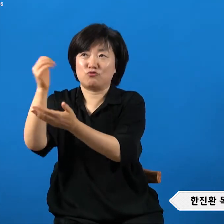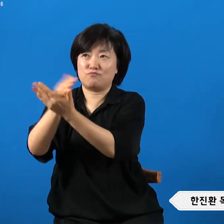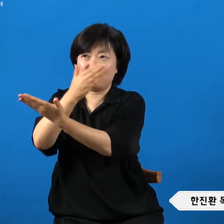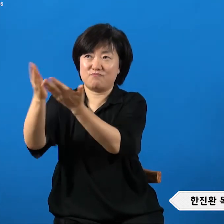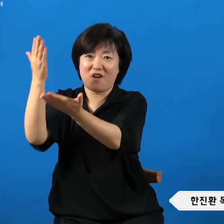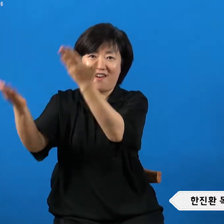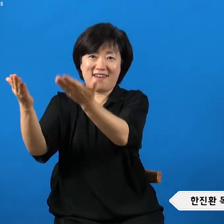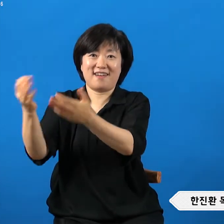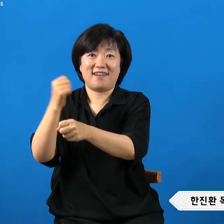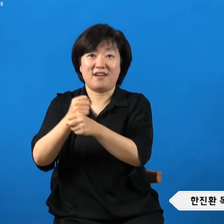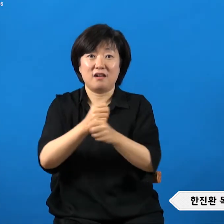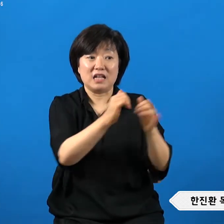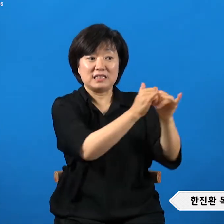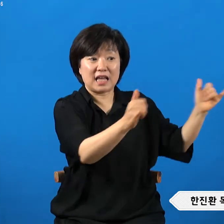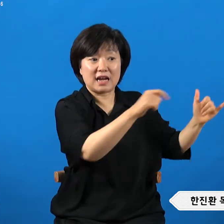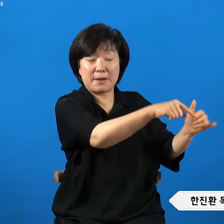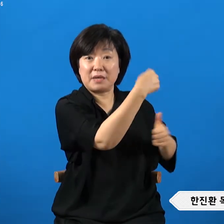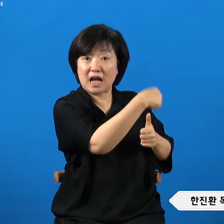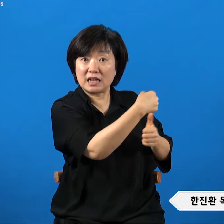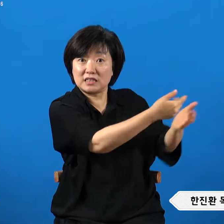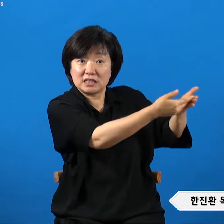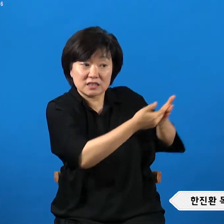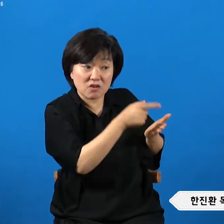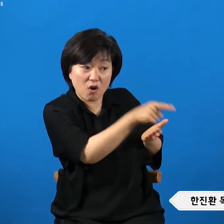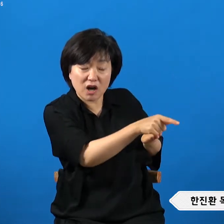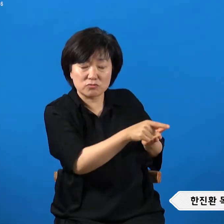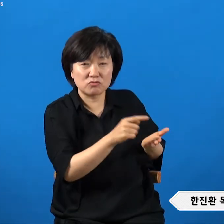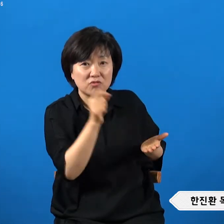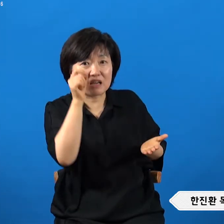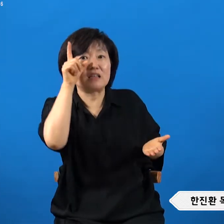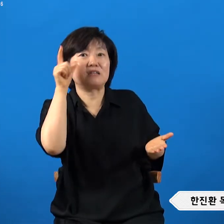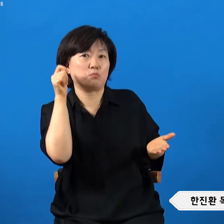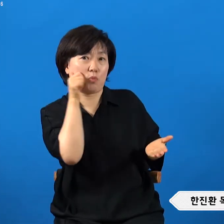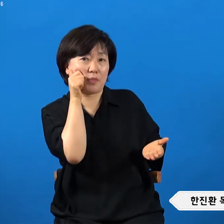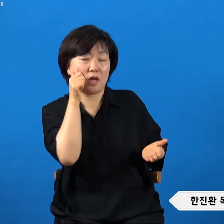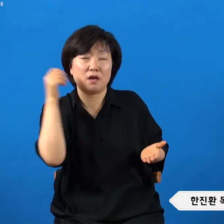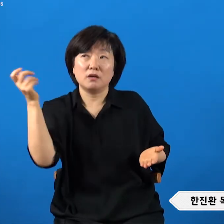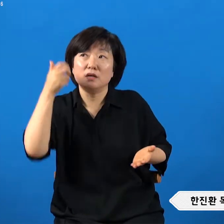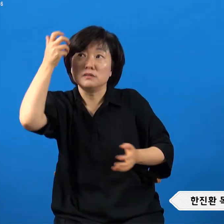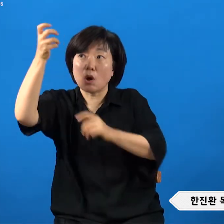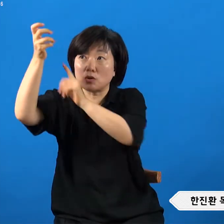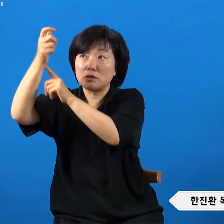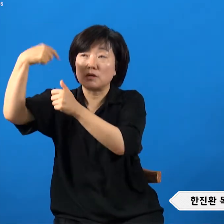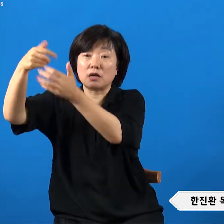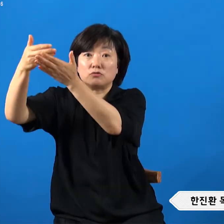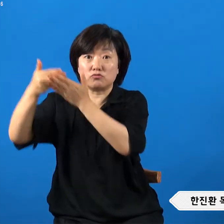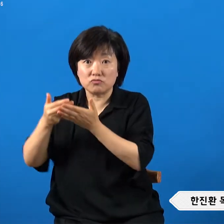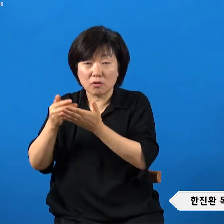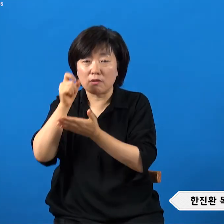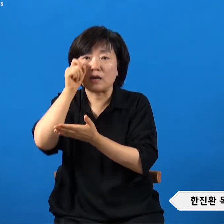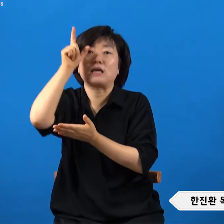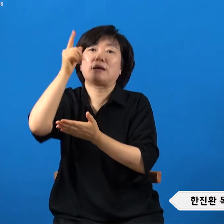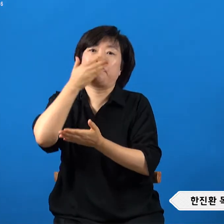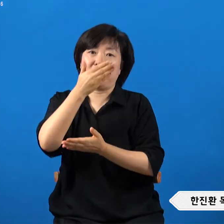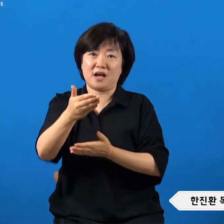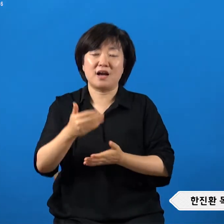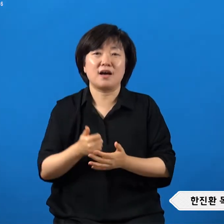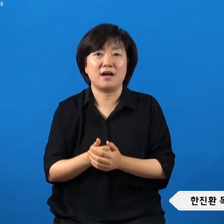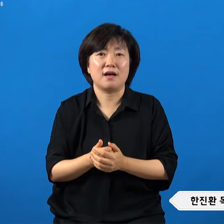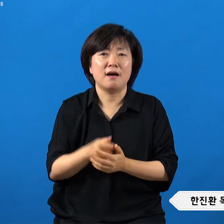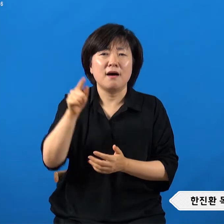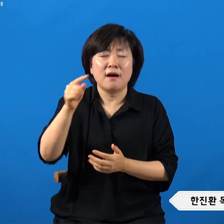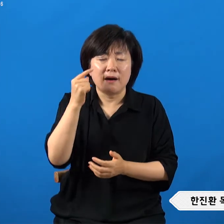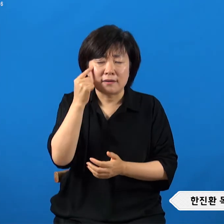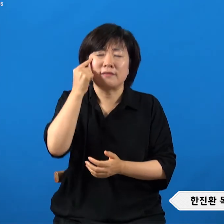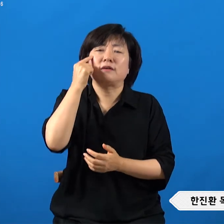자, 사람이 가르치는 그런 것으로 되는 것이 아니고 성령께서 가르쳐 주셔야 된다.